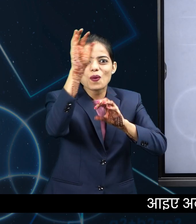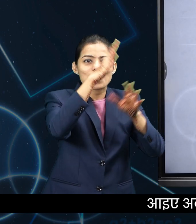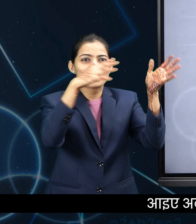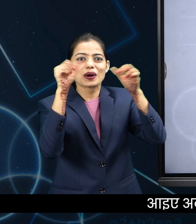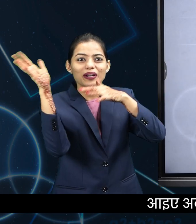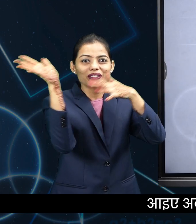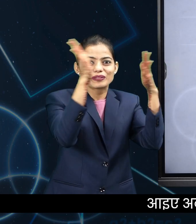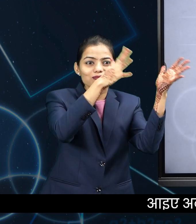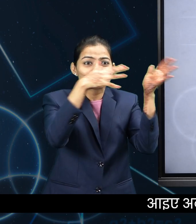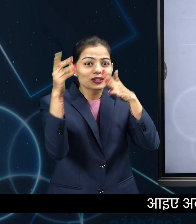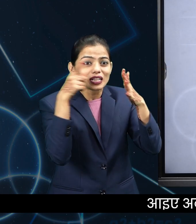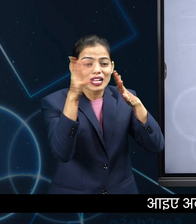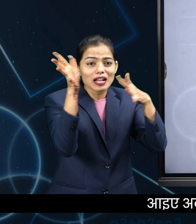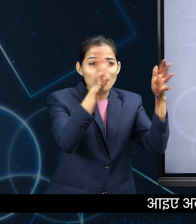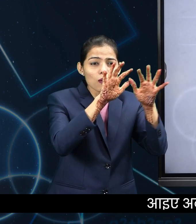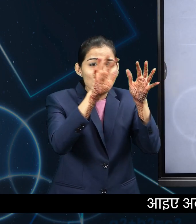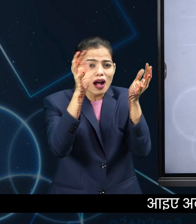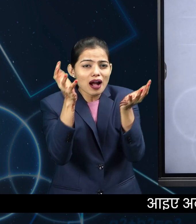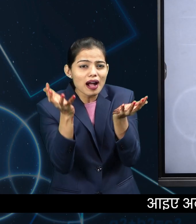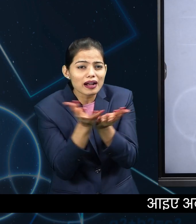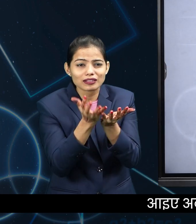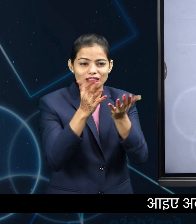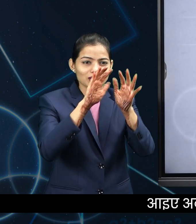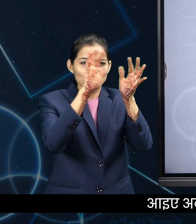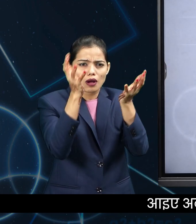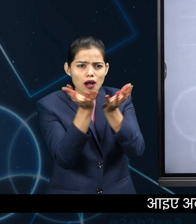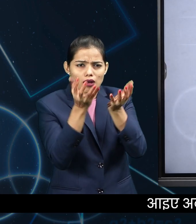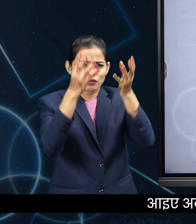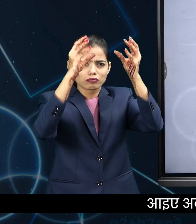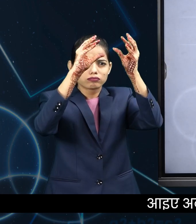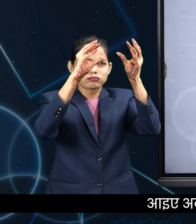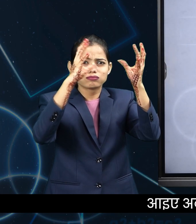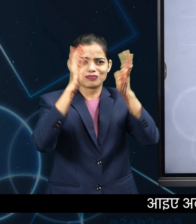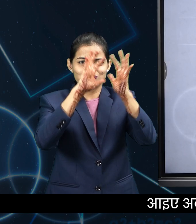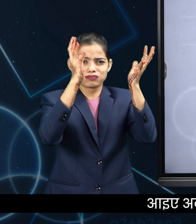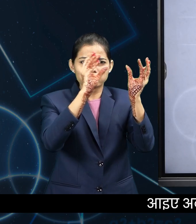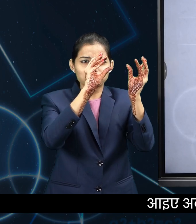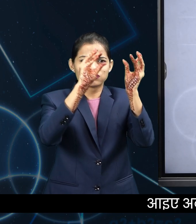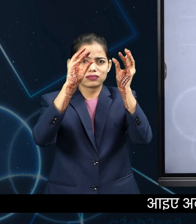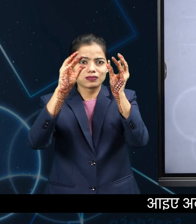आइए अब गोले के बारे में विस्तार से चर्चा करें।